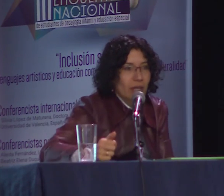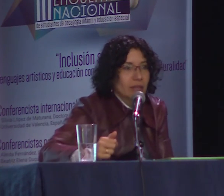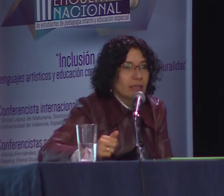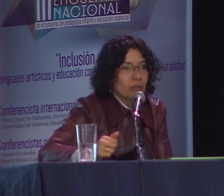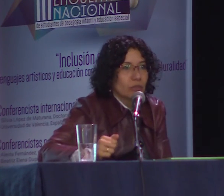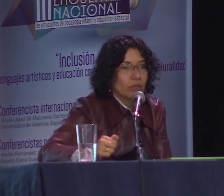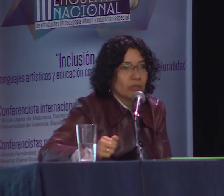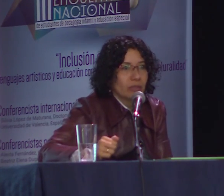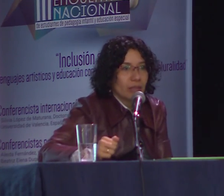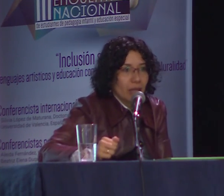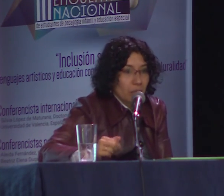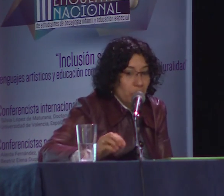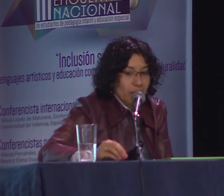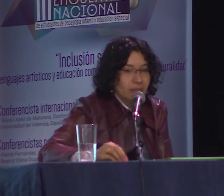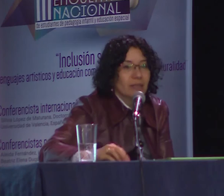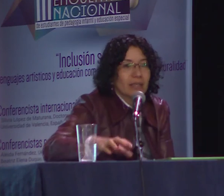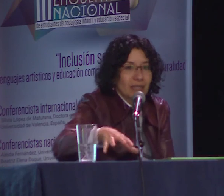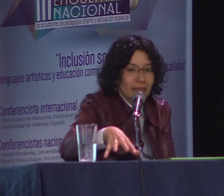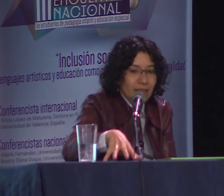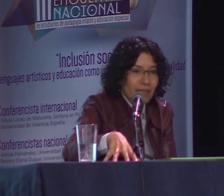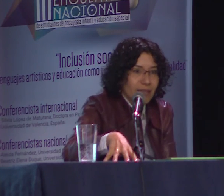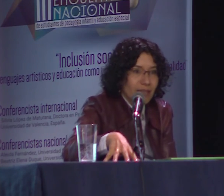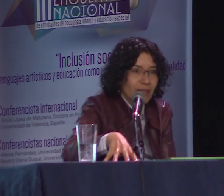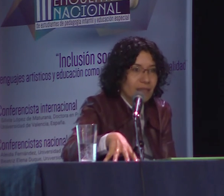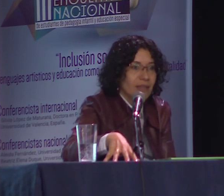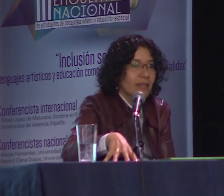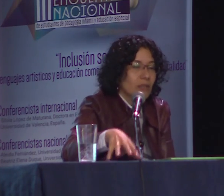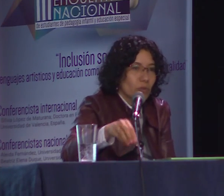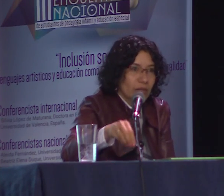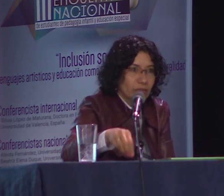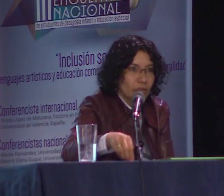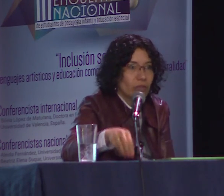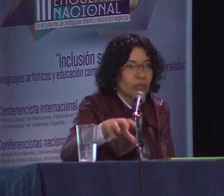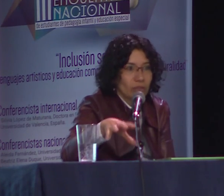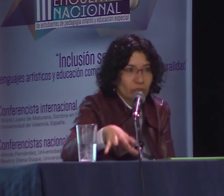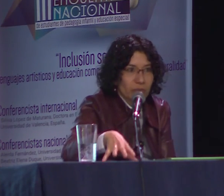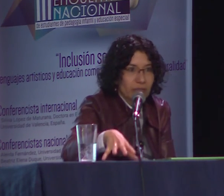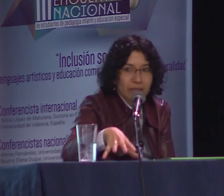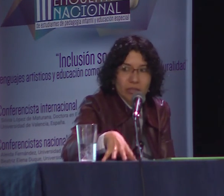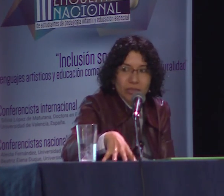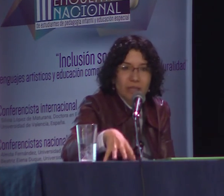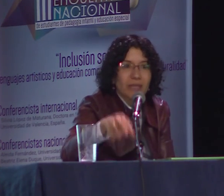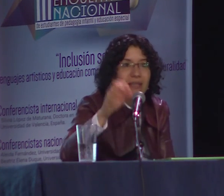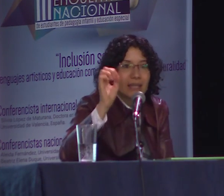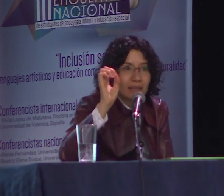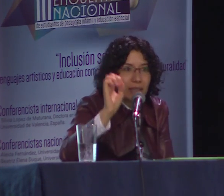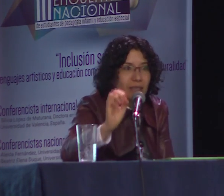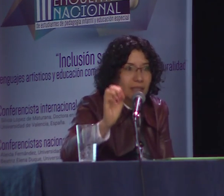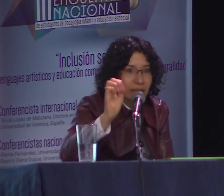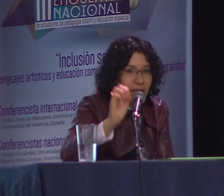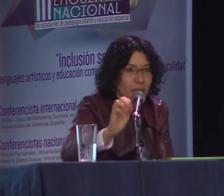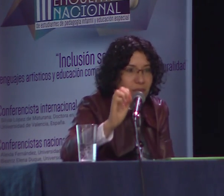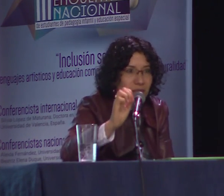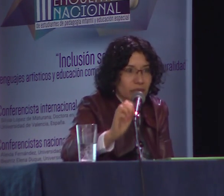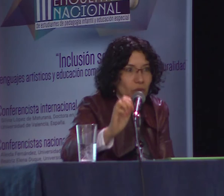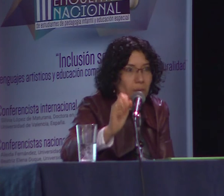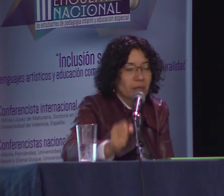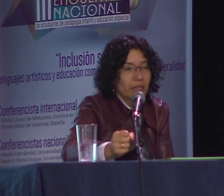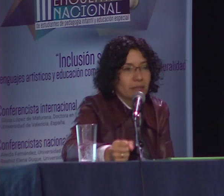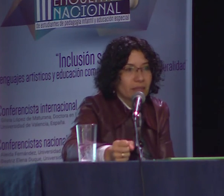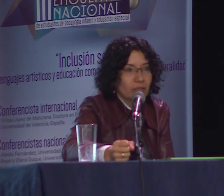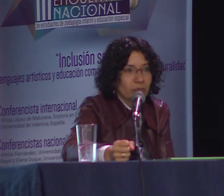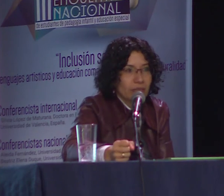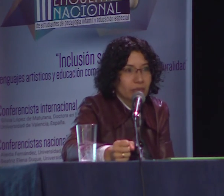de lo que es la inclusión. Pues las secretarías de educación, los ministerios y demás, tienen que hacer